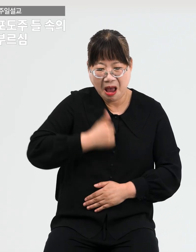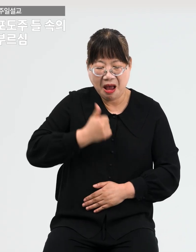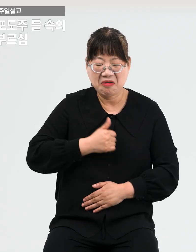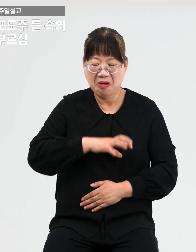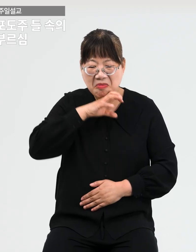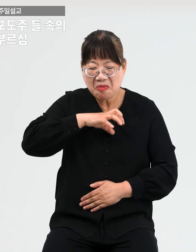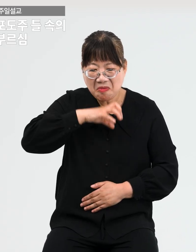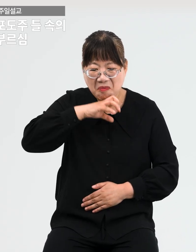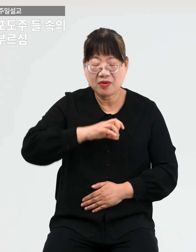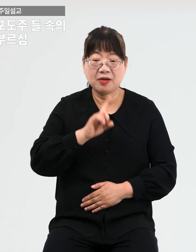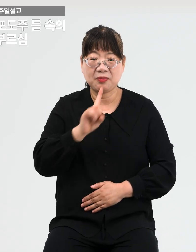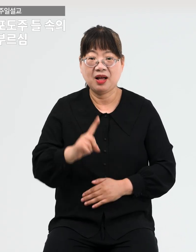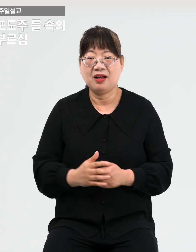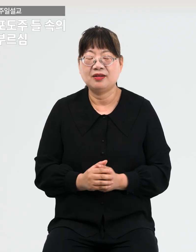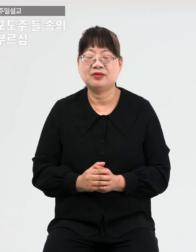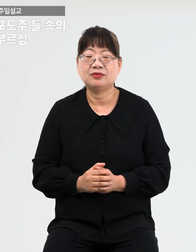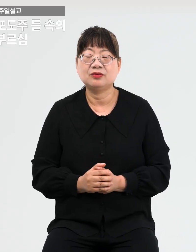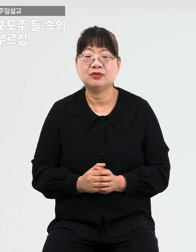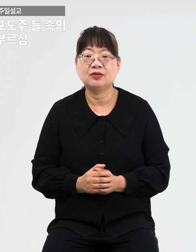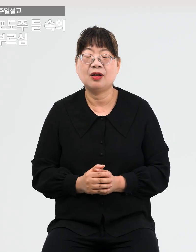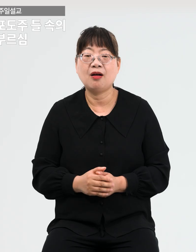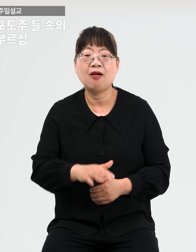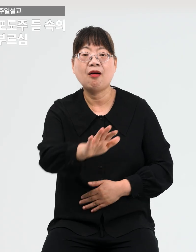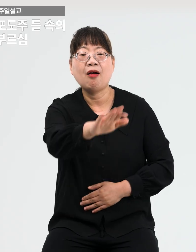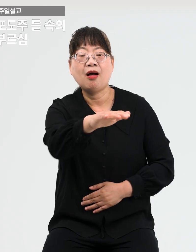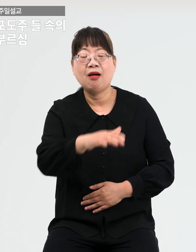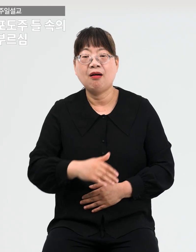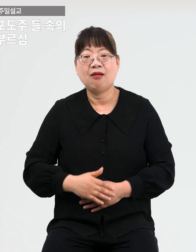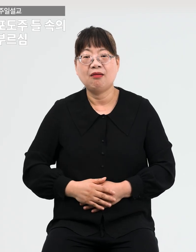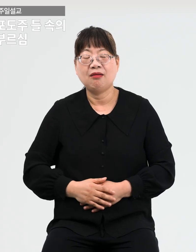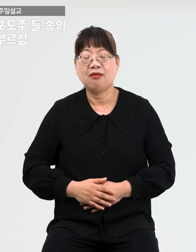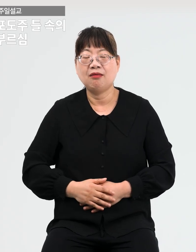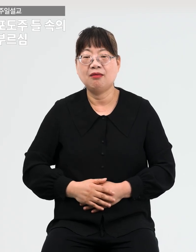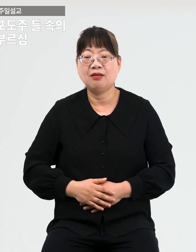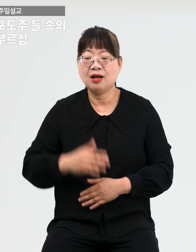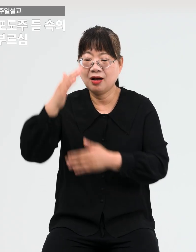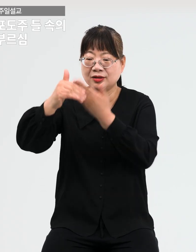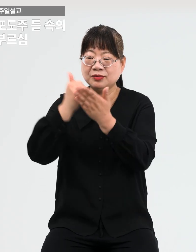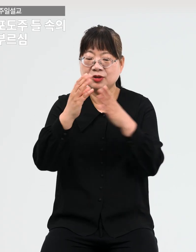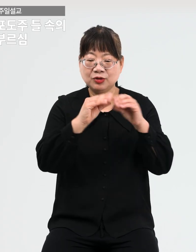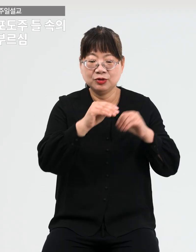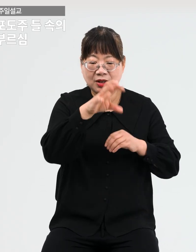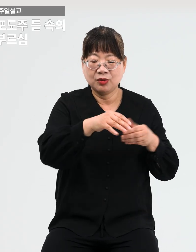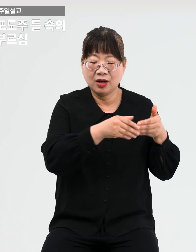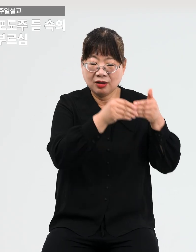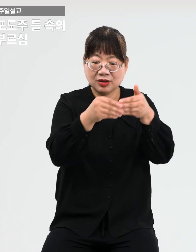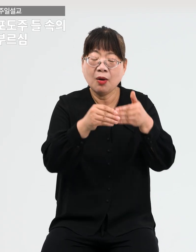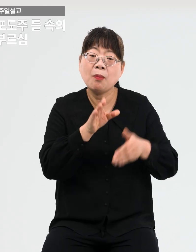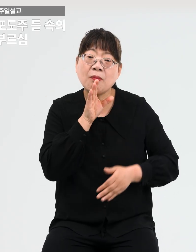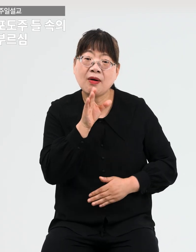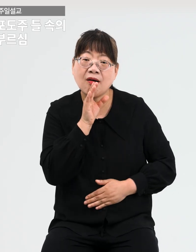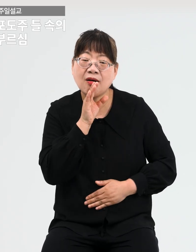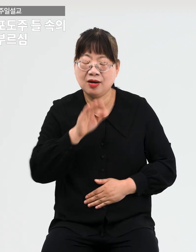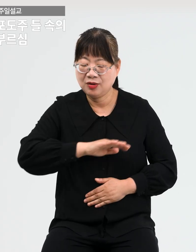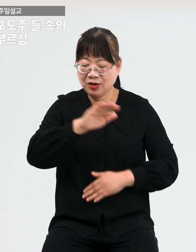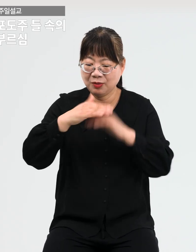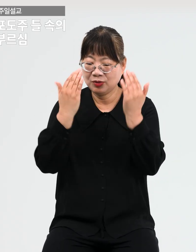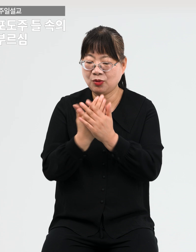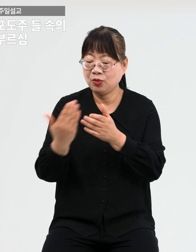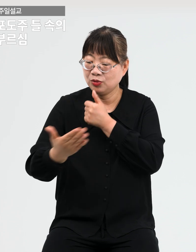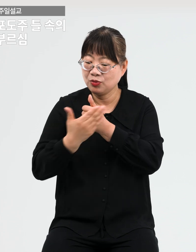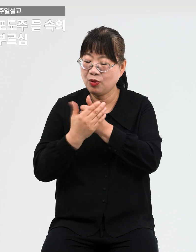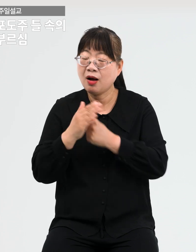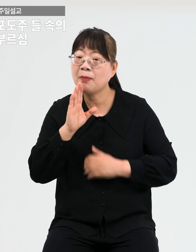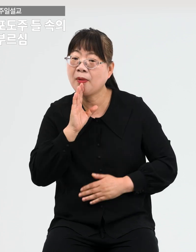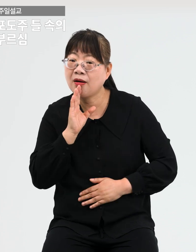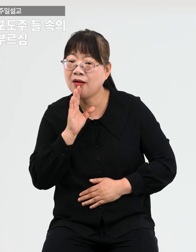아니, 하나님이 그렇게 출애굽 때처럼 우리와 함께 하셨다면, 우리를 인도하셨다면, 우리의 모든 것을 채워주시고